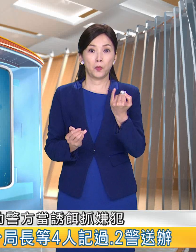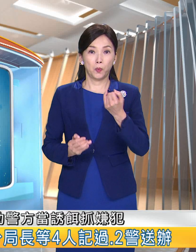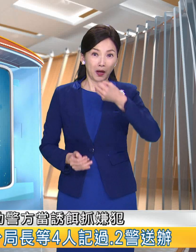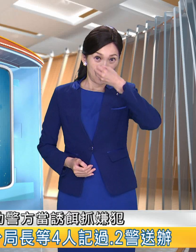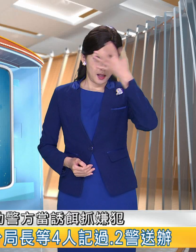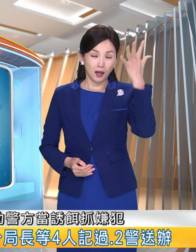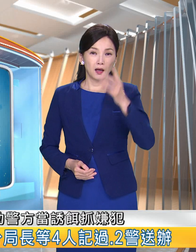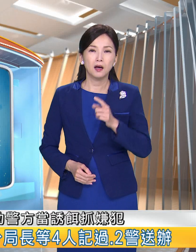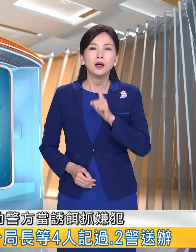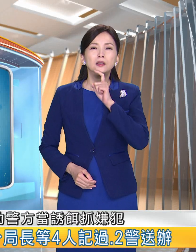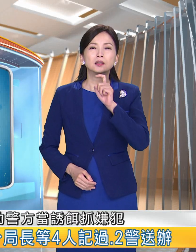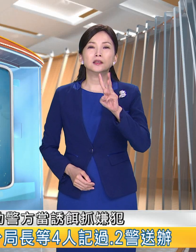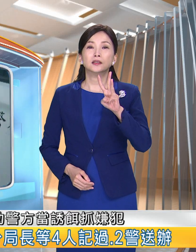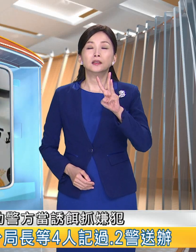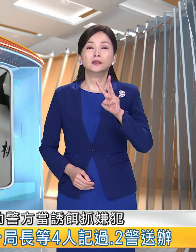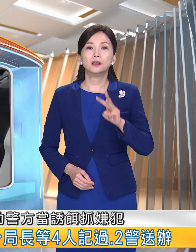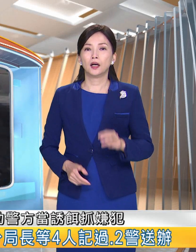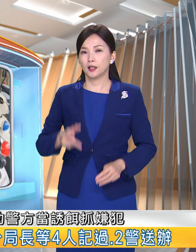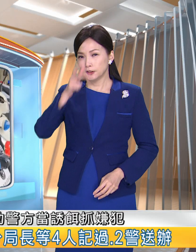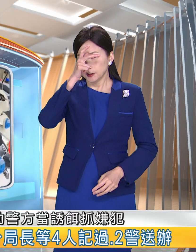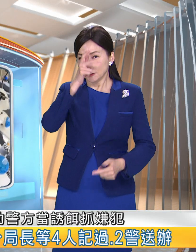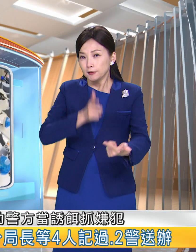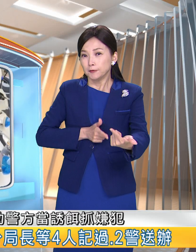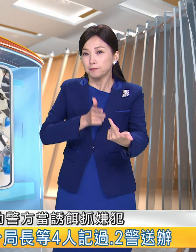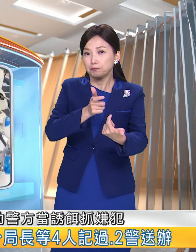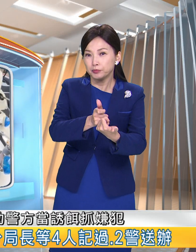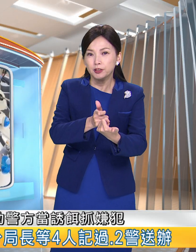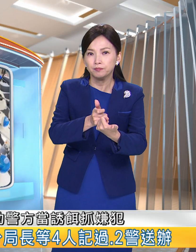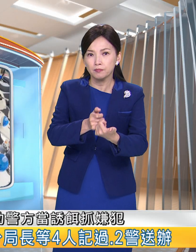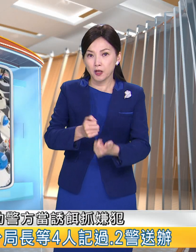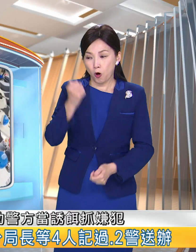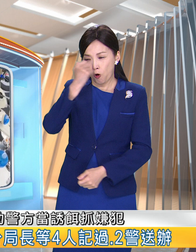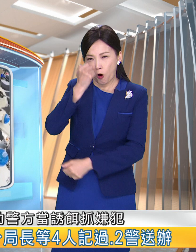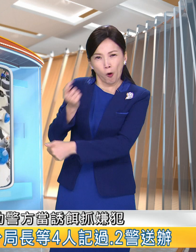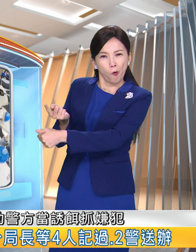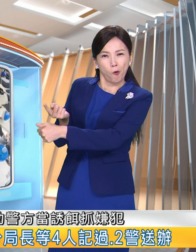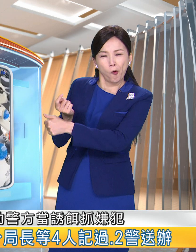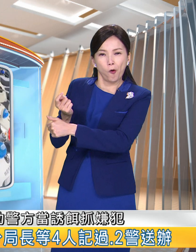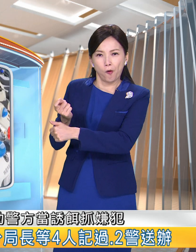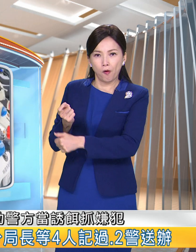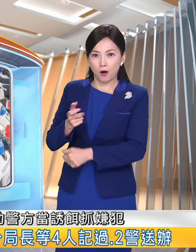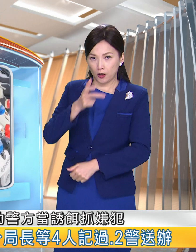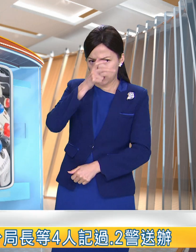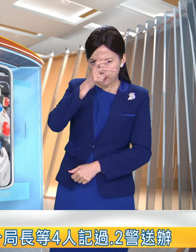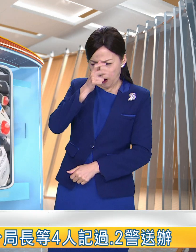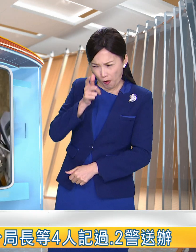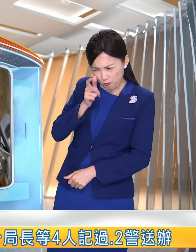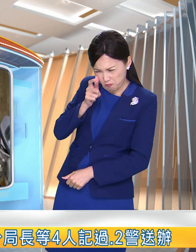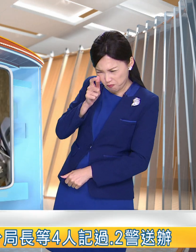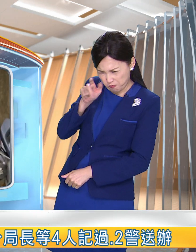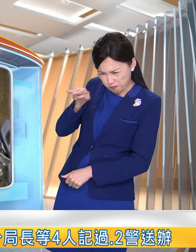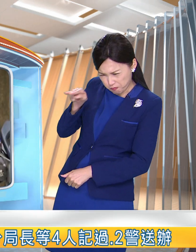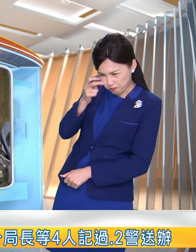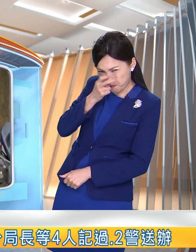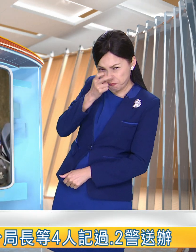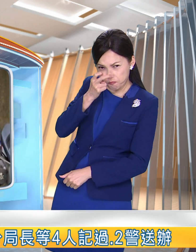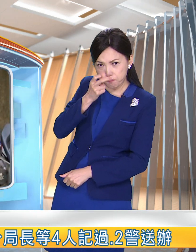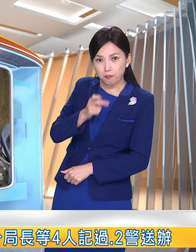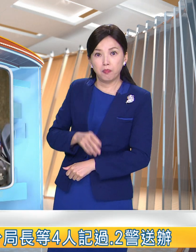桃园十三岁少女协助警方当诱饵抓嫌犯，却在远景的监控下